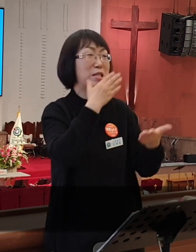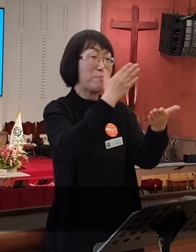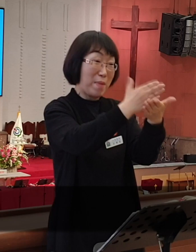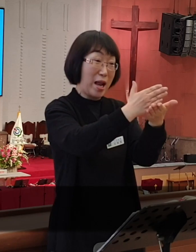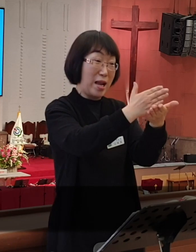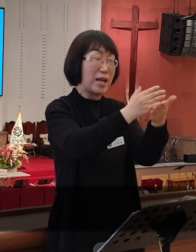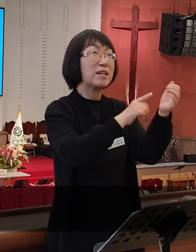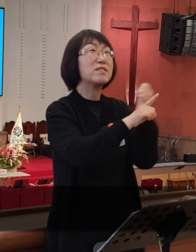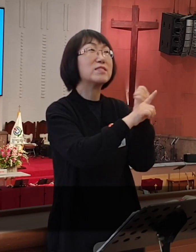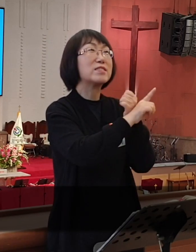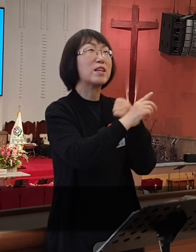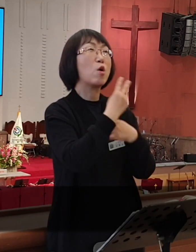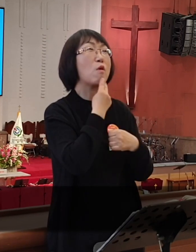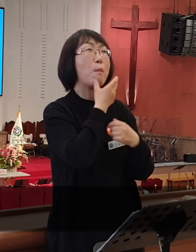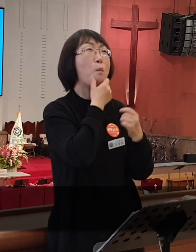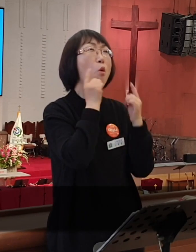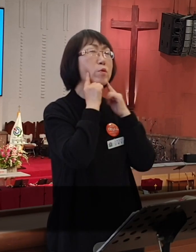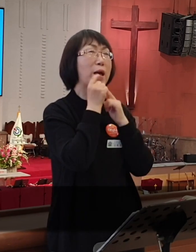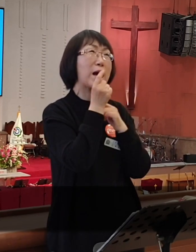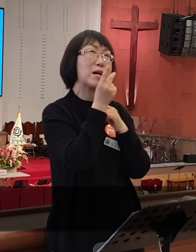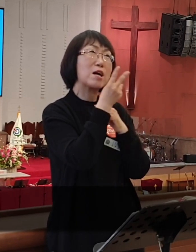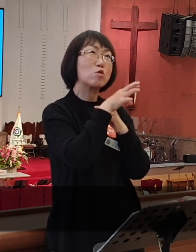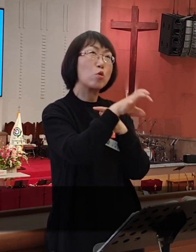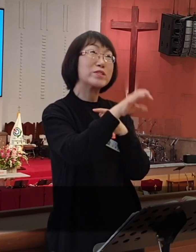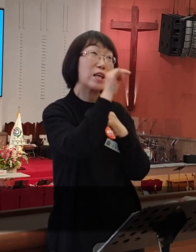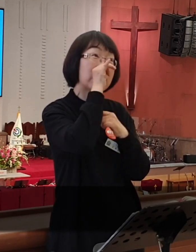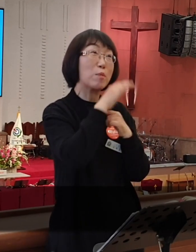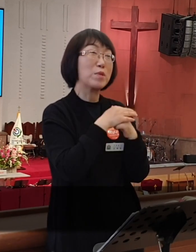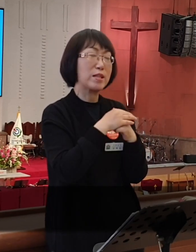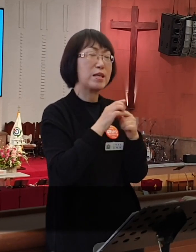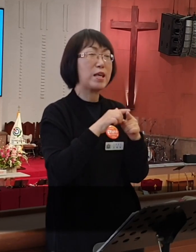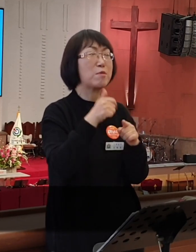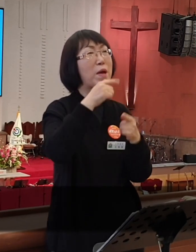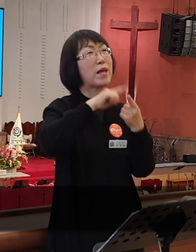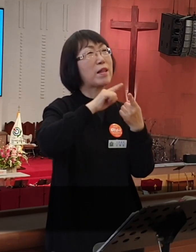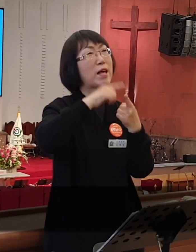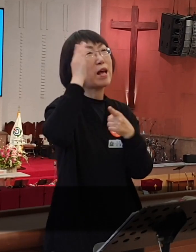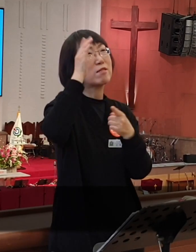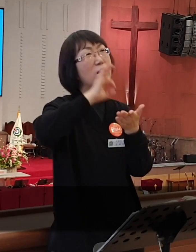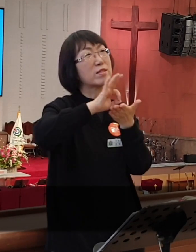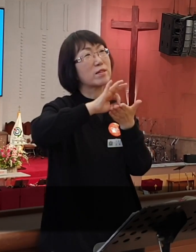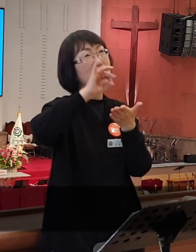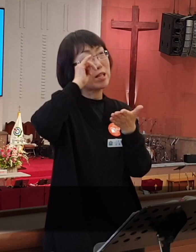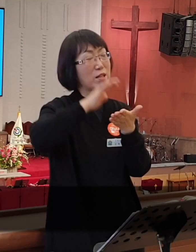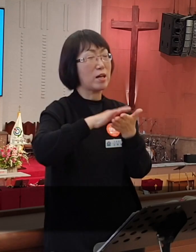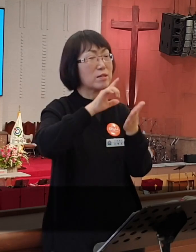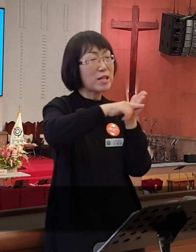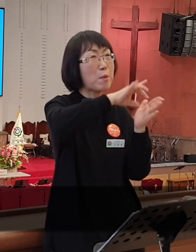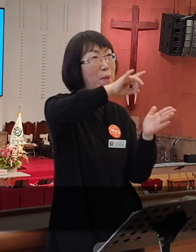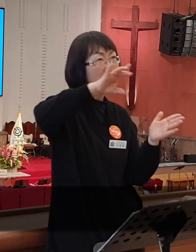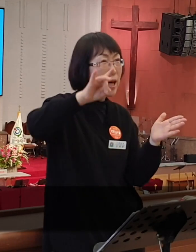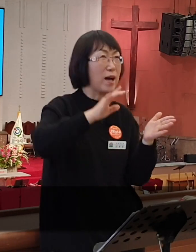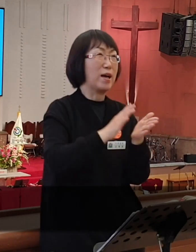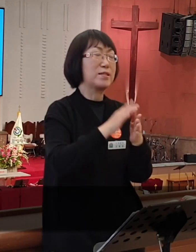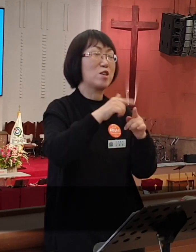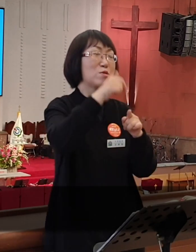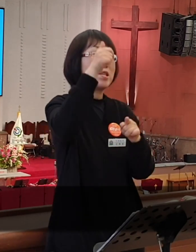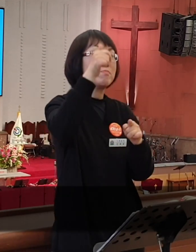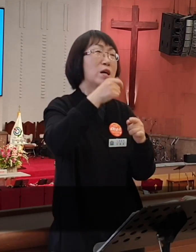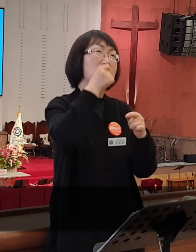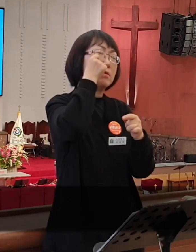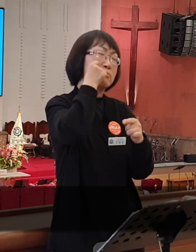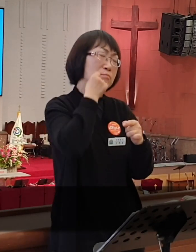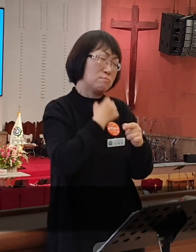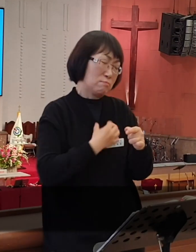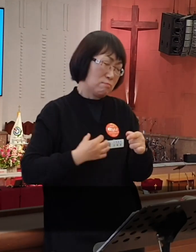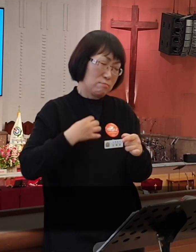말라라는 말이 요한복음에 한 3군데 예수님에 관해서 쓰여졌어요. 그때마다 예수님은 무슨